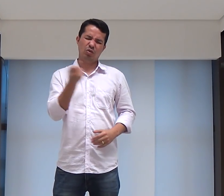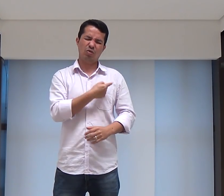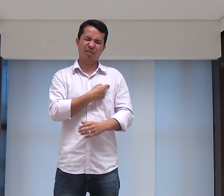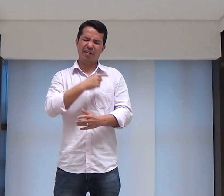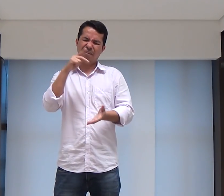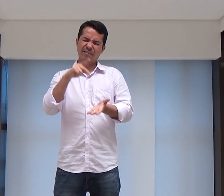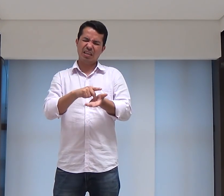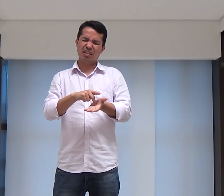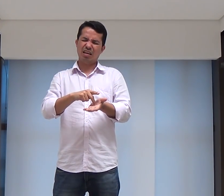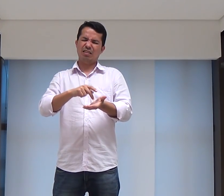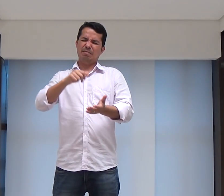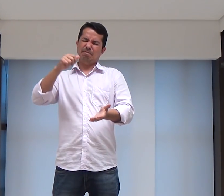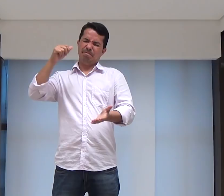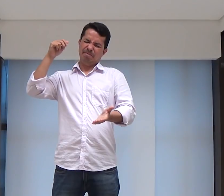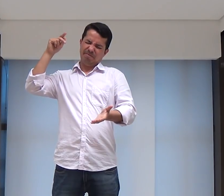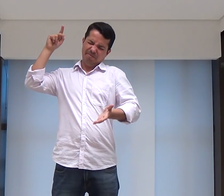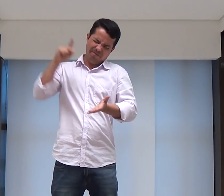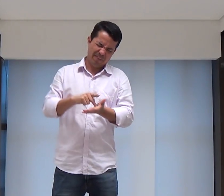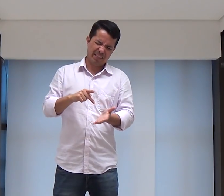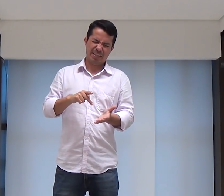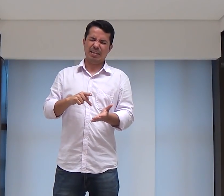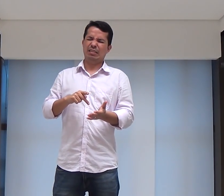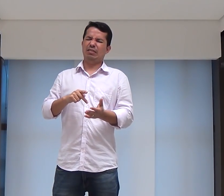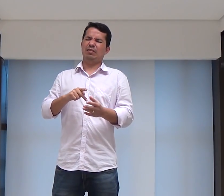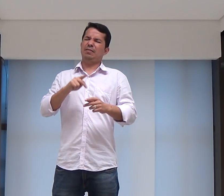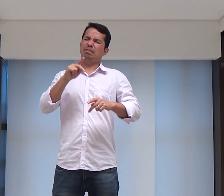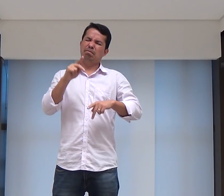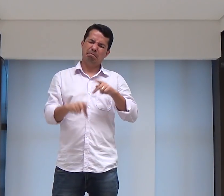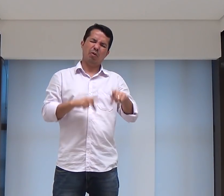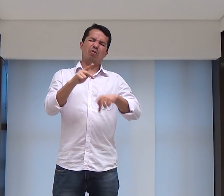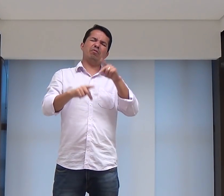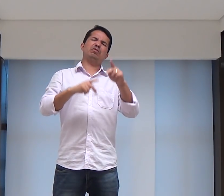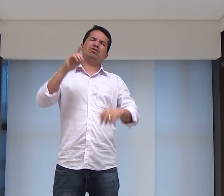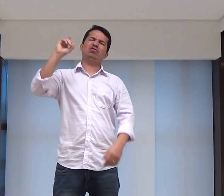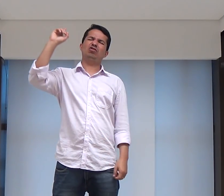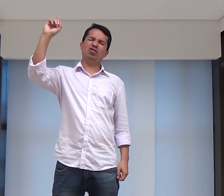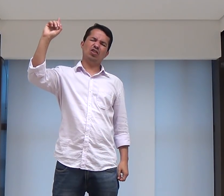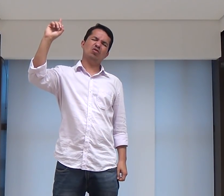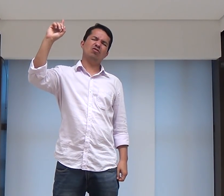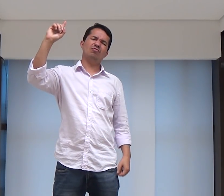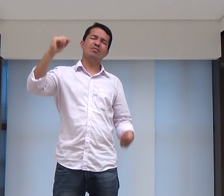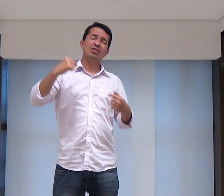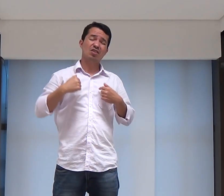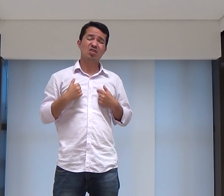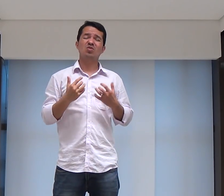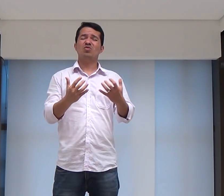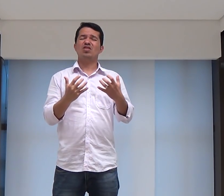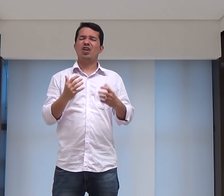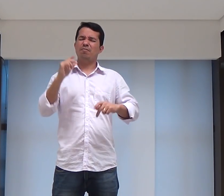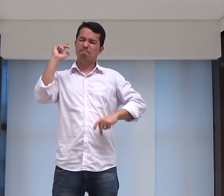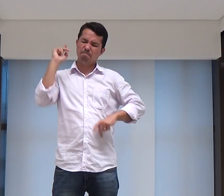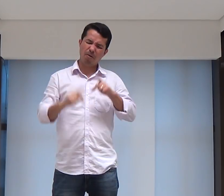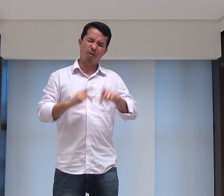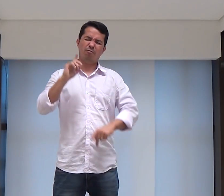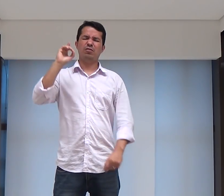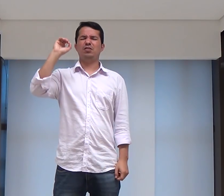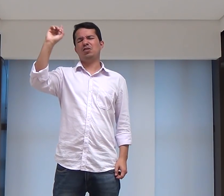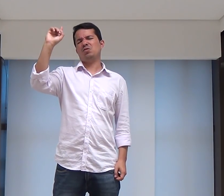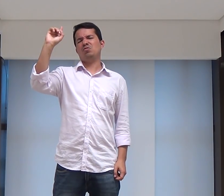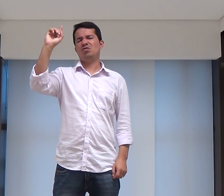Queremos. E sabemos que o Senhor pode nos trazer a verdade. Nós queremos ser o verdadeiro povo de Deus. Eu quero ser o povo de